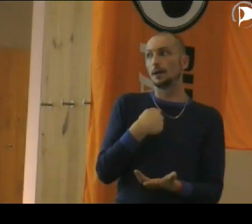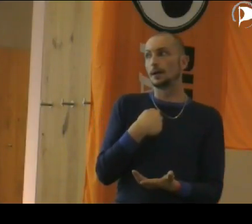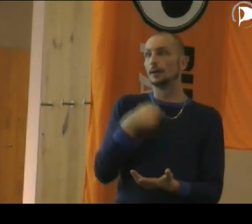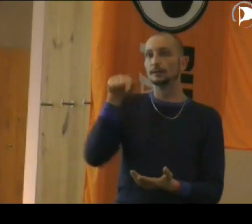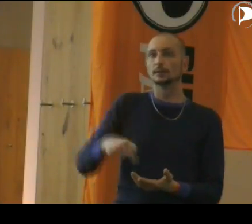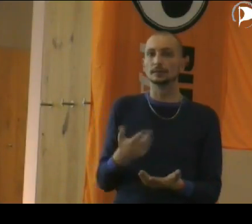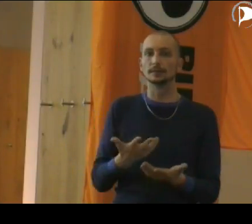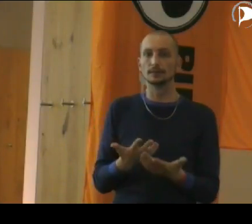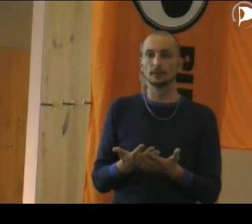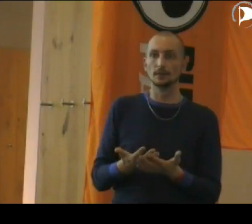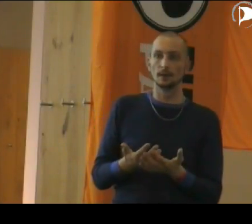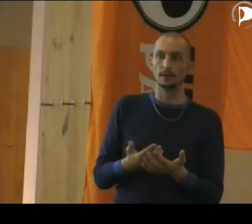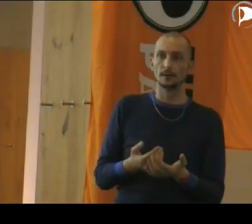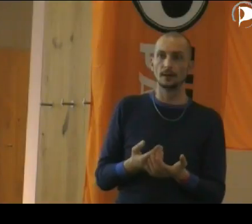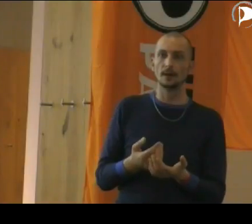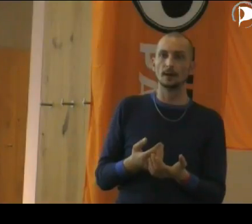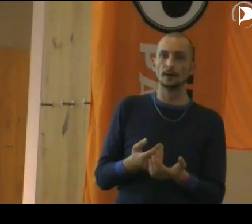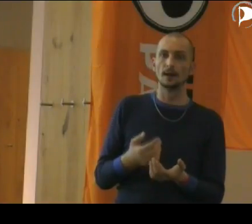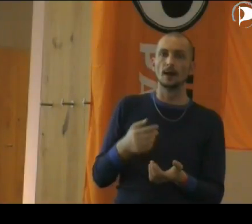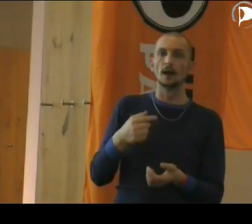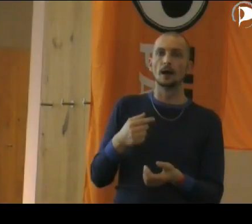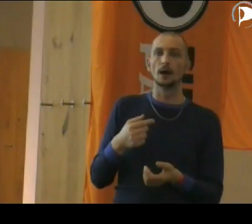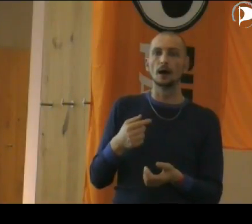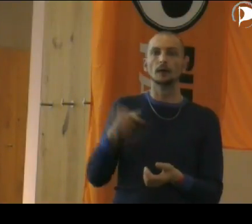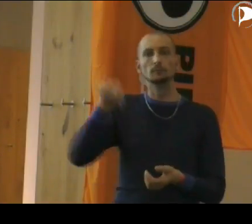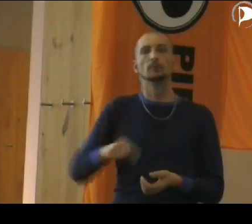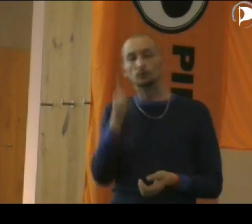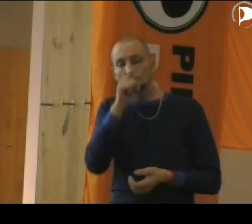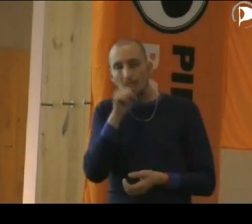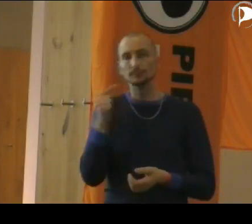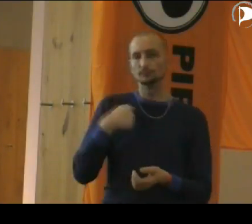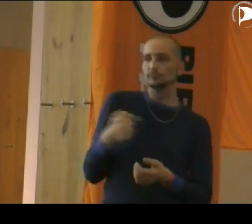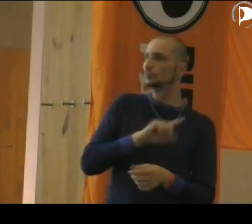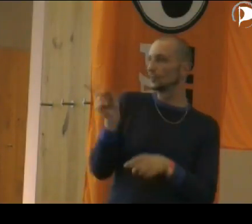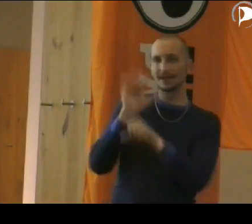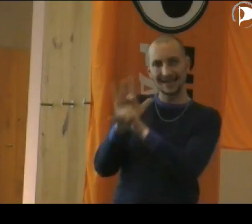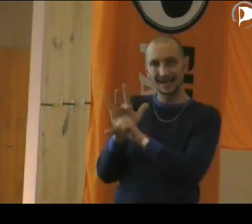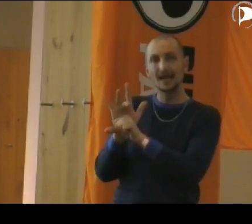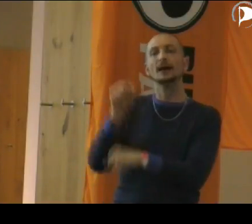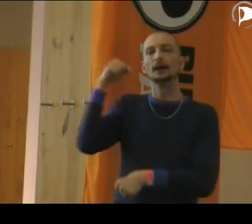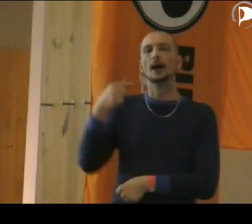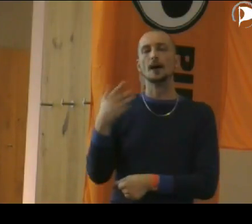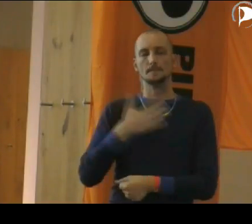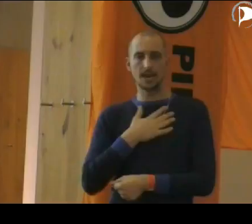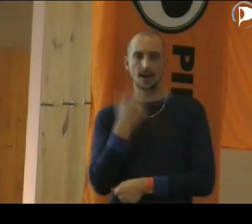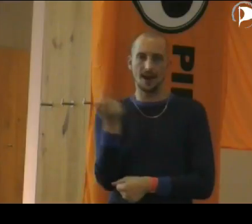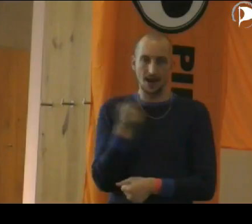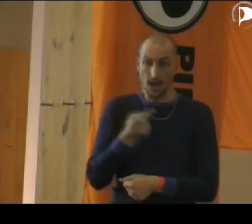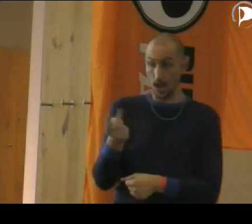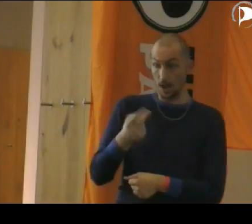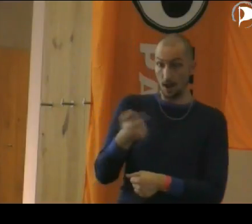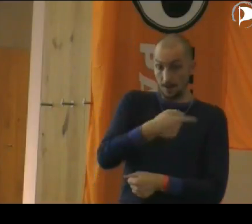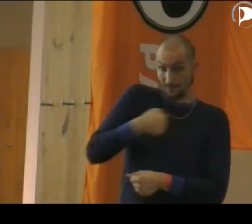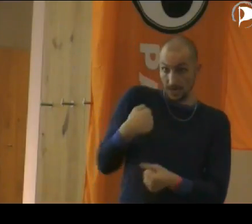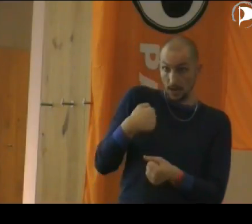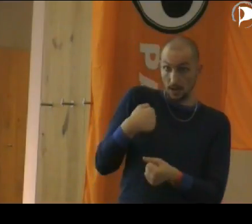abgeneigt nächstes hier ist es einerlei ob das geld von uns kommt